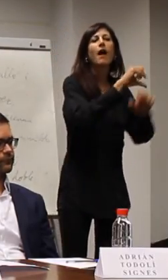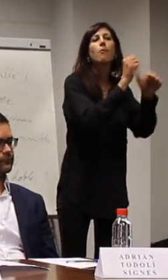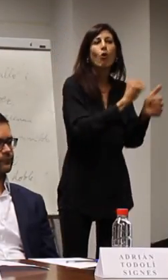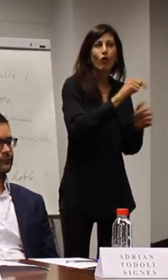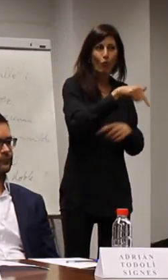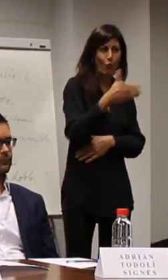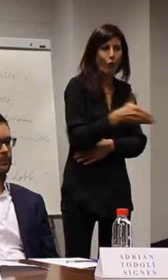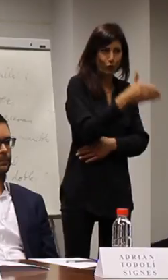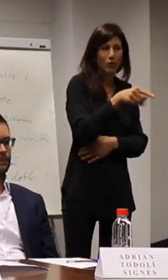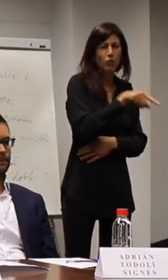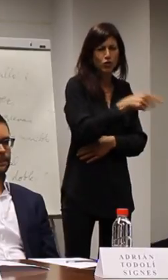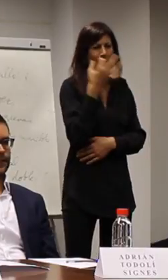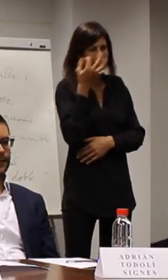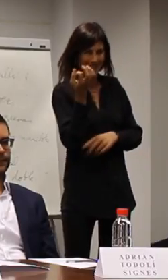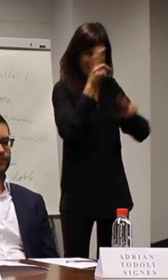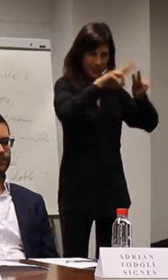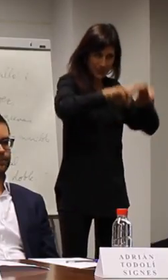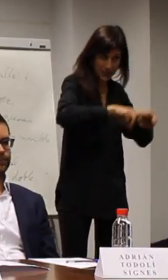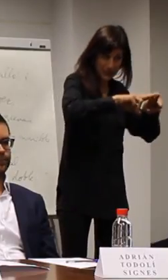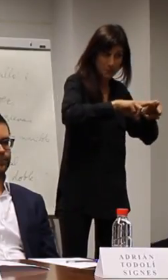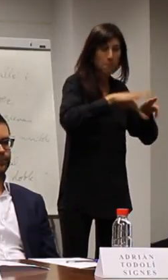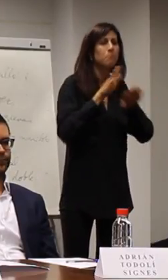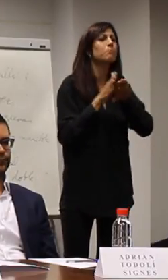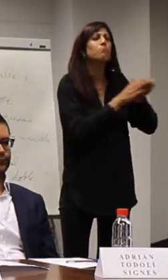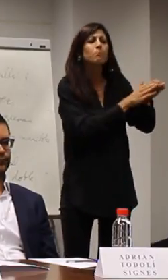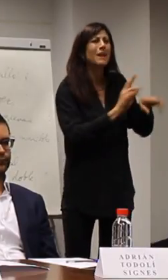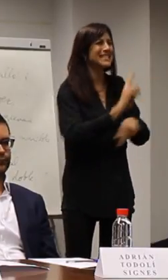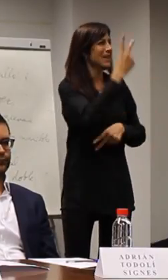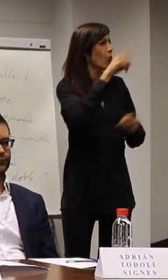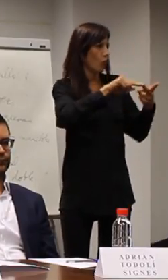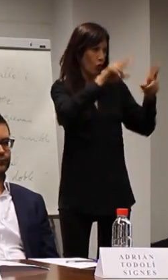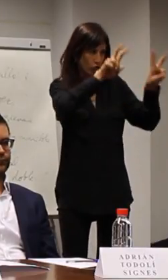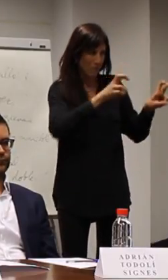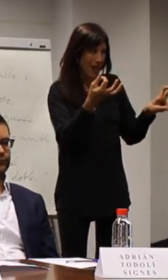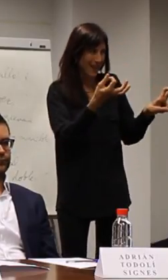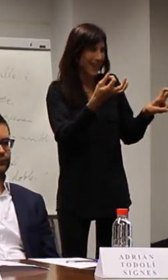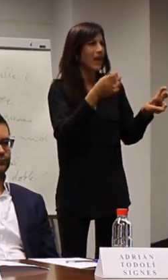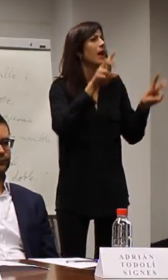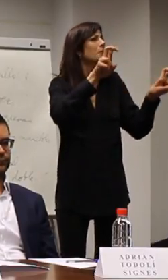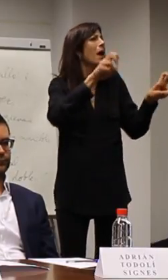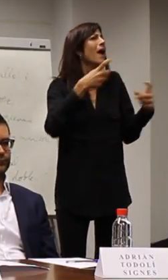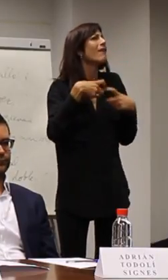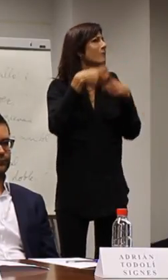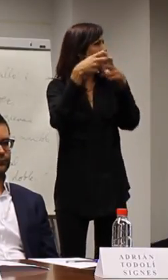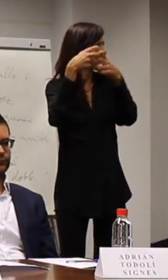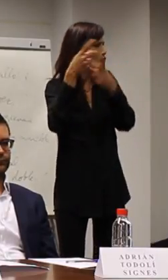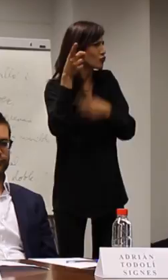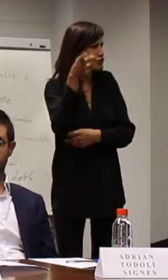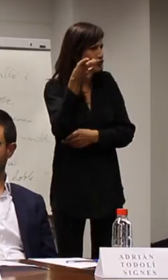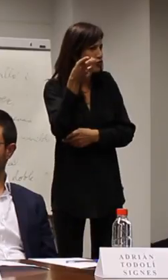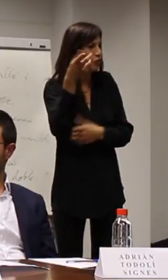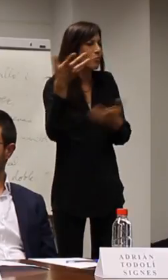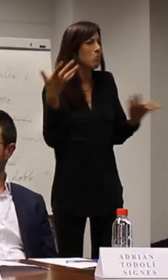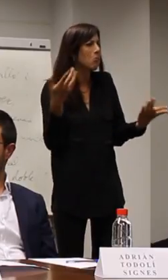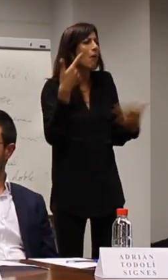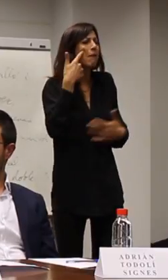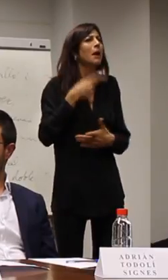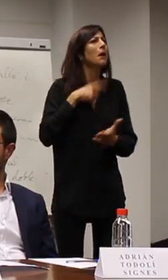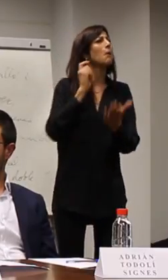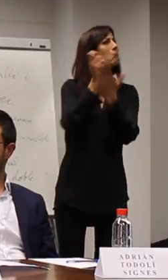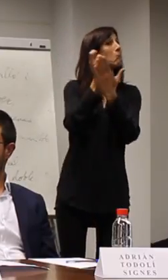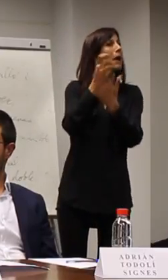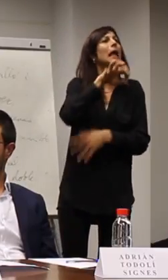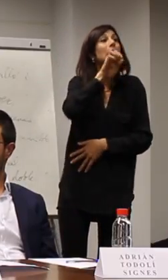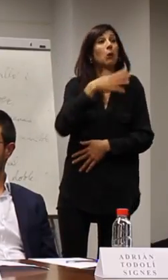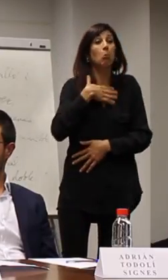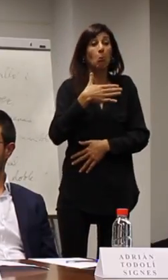plantearlo también e intervenir por ahí. Segundo, aspectos fiscales. Vamos a ver quién es el que tiene que pagar los impuestos aquí. Porque, claro, por un lado tenemos una entidad